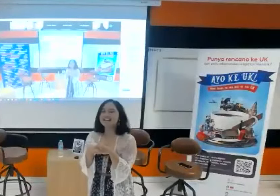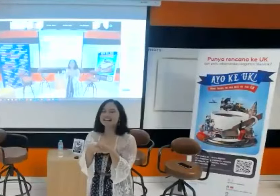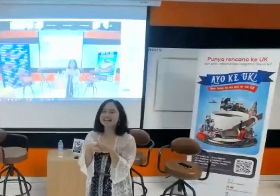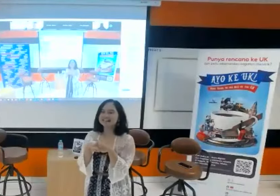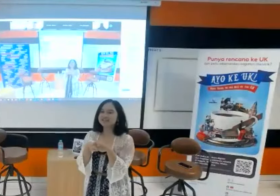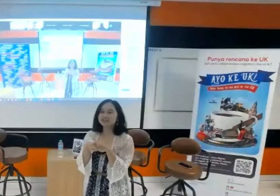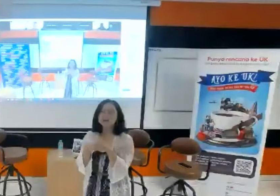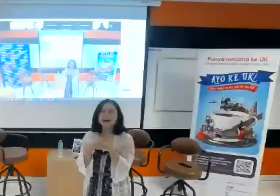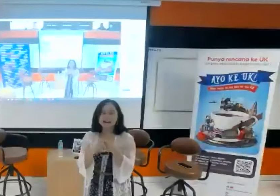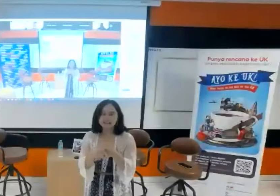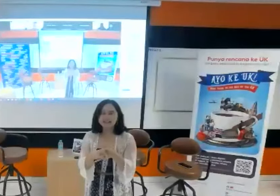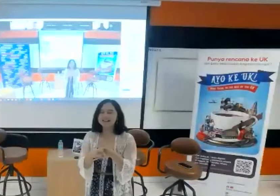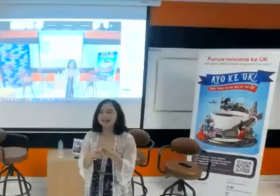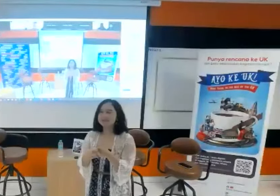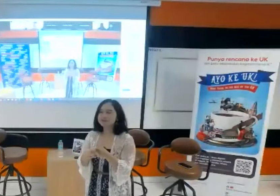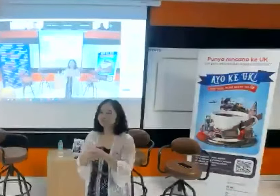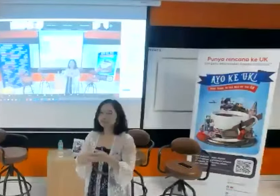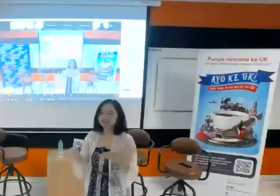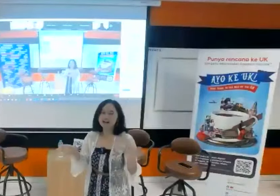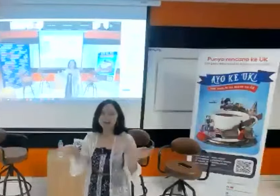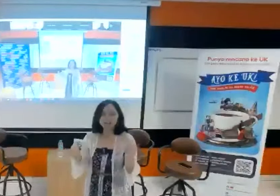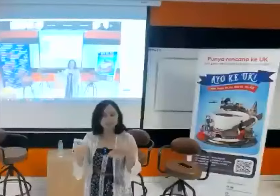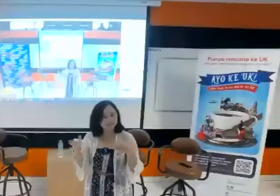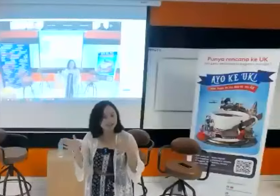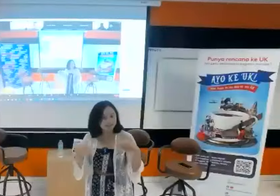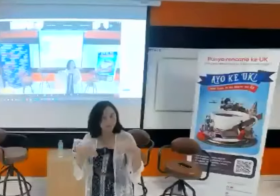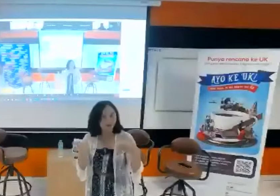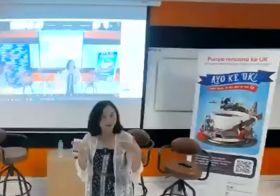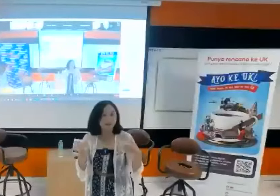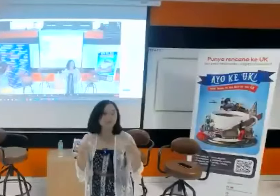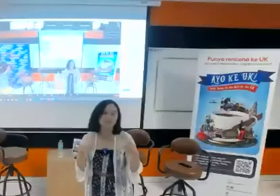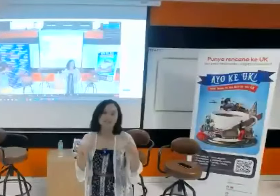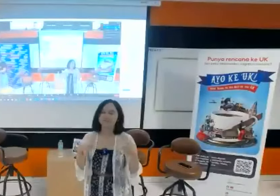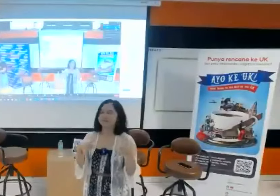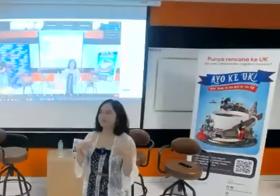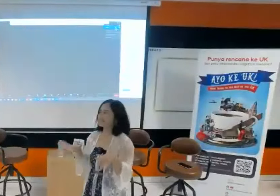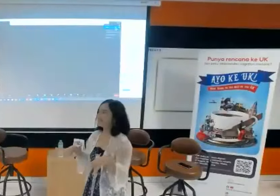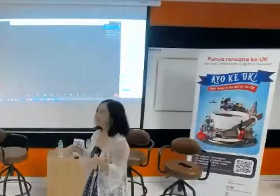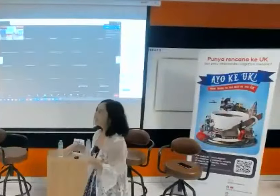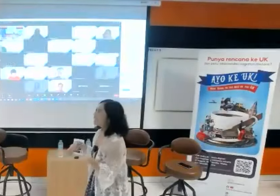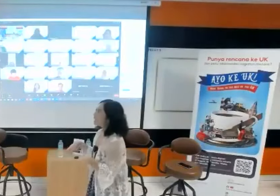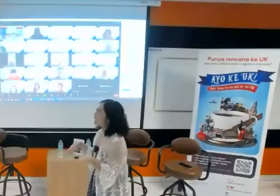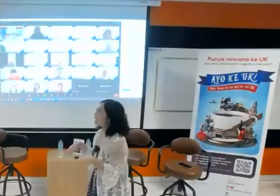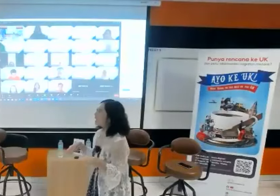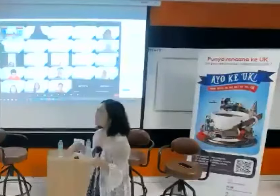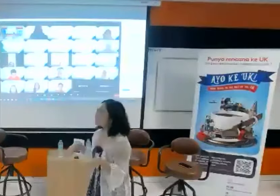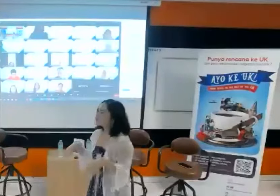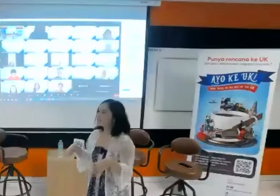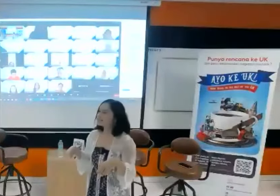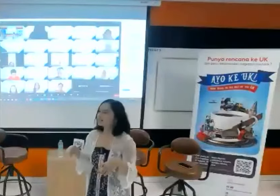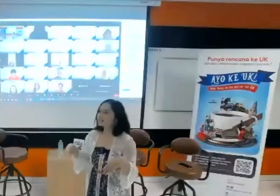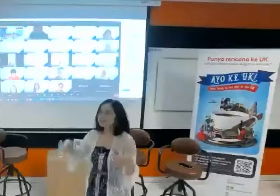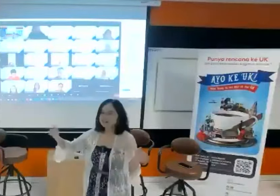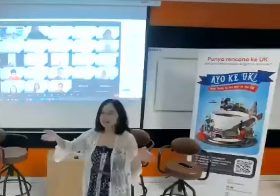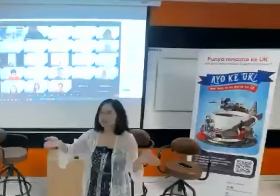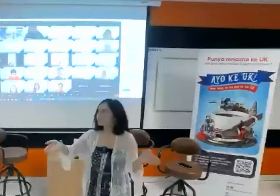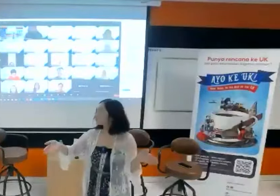yes Sekarang kita foto bareng habis itu kita akan sats mulai mentoring ya teman-teman jadi e